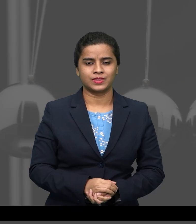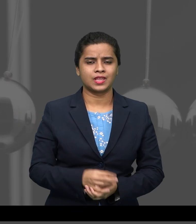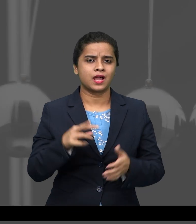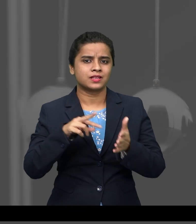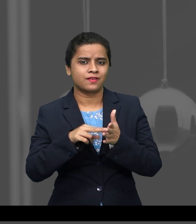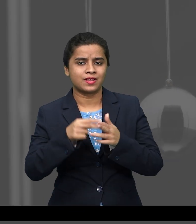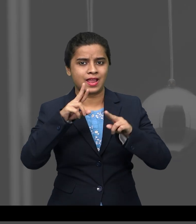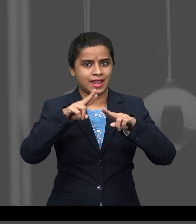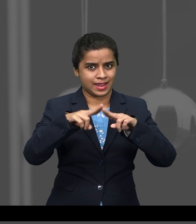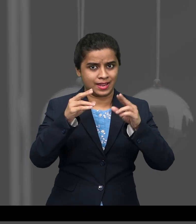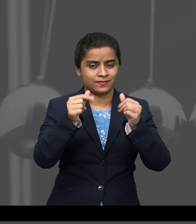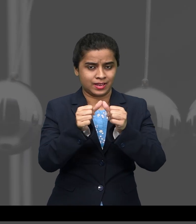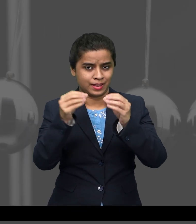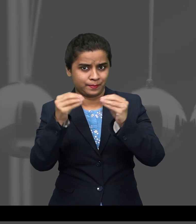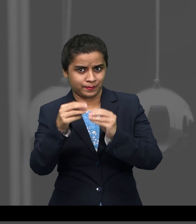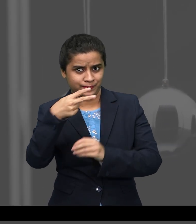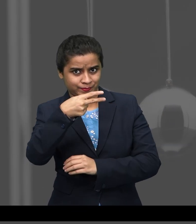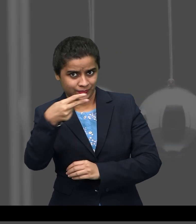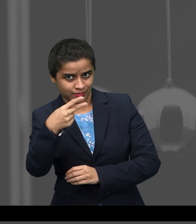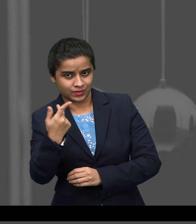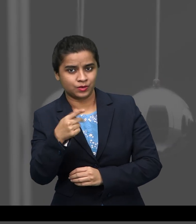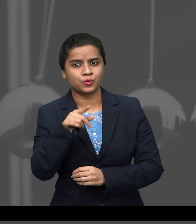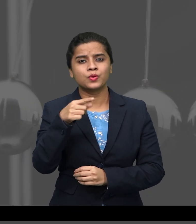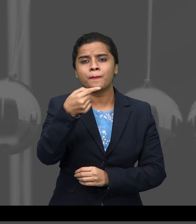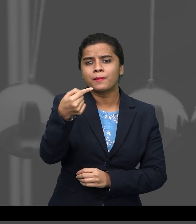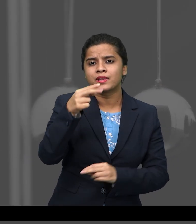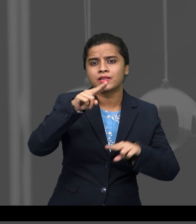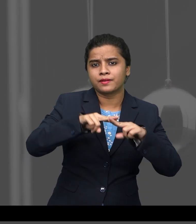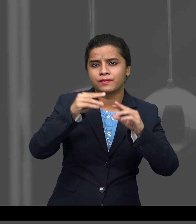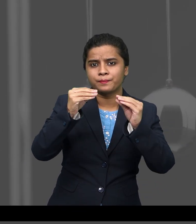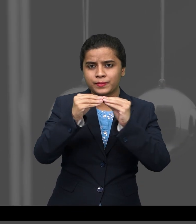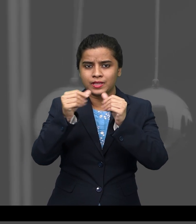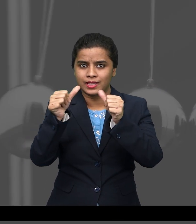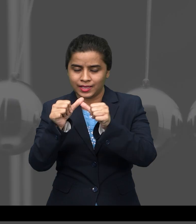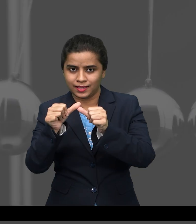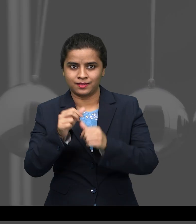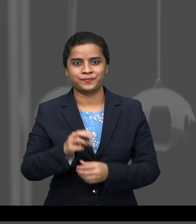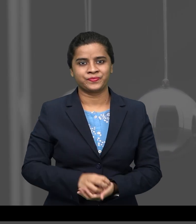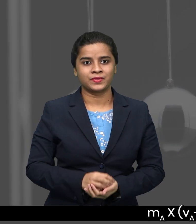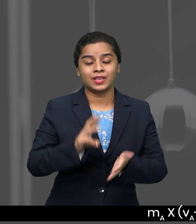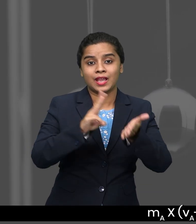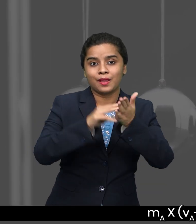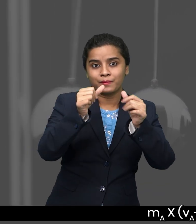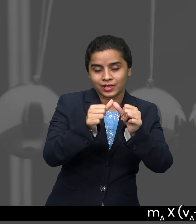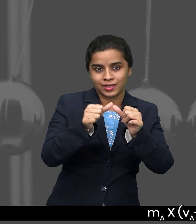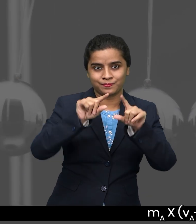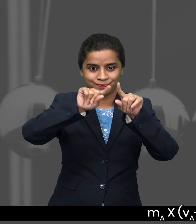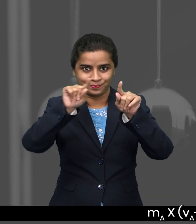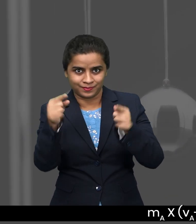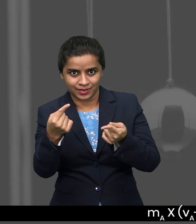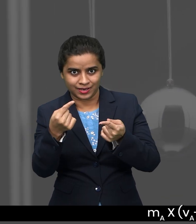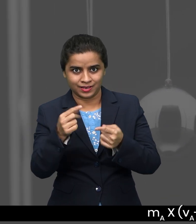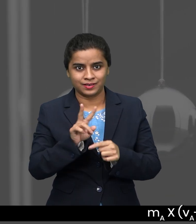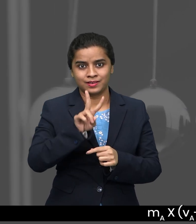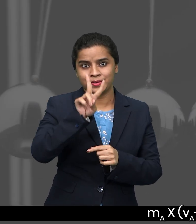எனவே f கீழ் இலக்க ab ஈடு கழித்தல் f கீழ் இலக்க ba. m கீழ் இலக்க